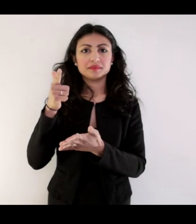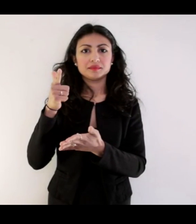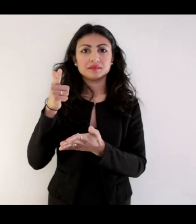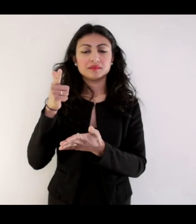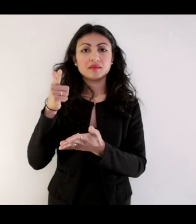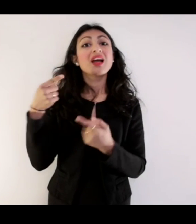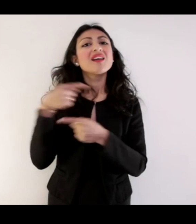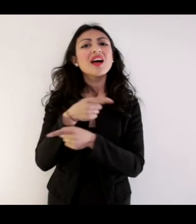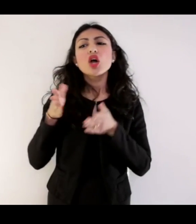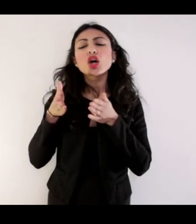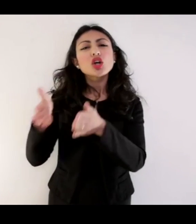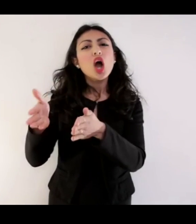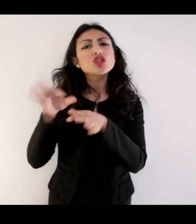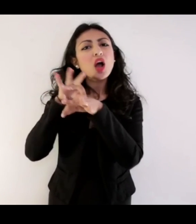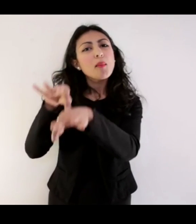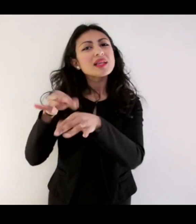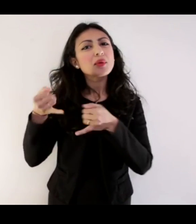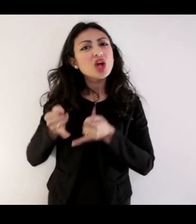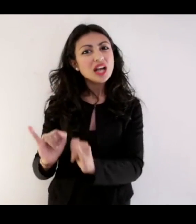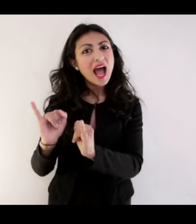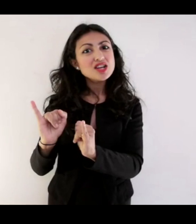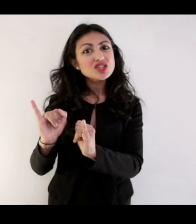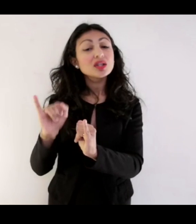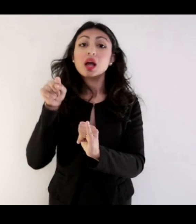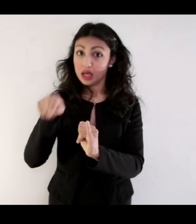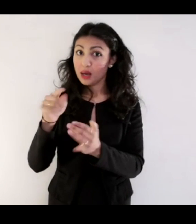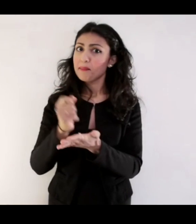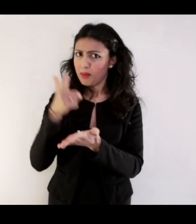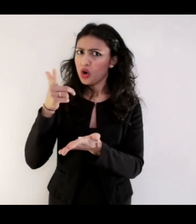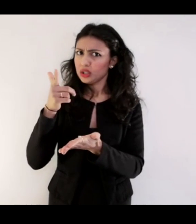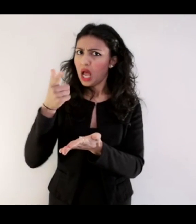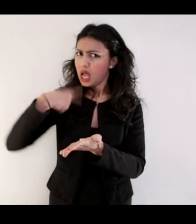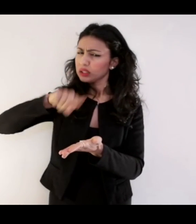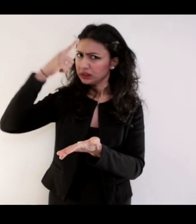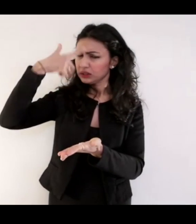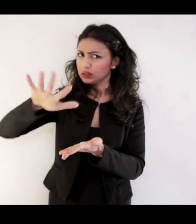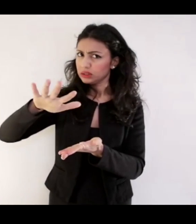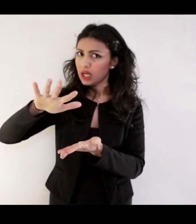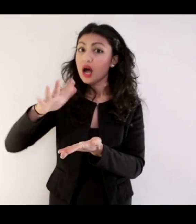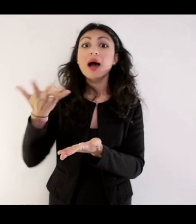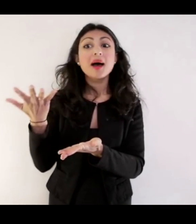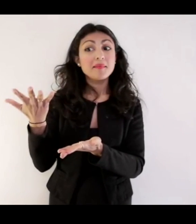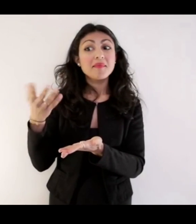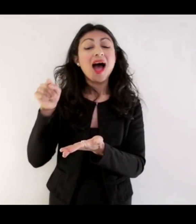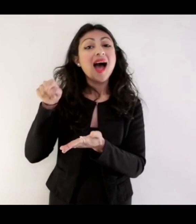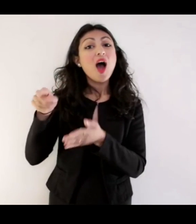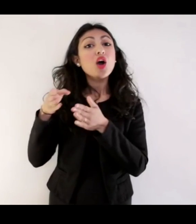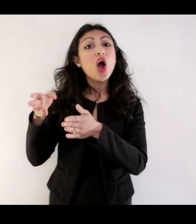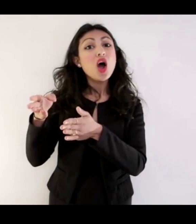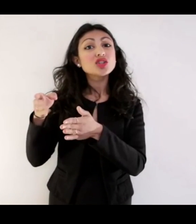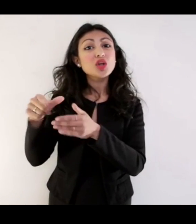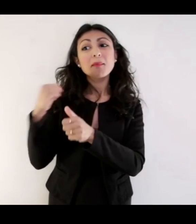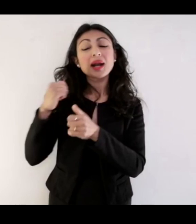fatele. Di cosa diversa sono i corsi di accompagnamento alla nascita? Sono importanti, lo sappiamo, però